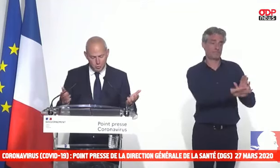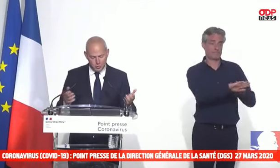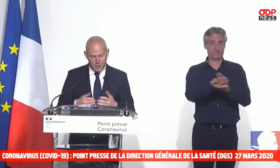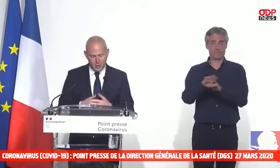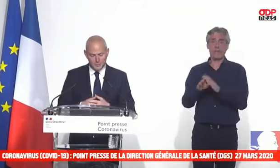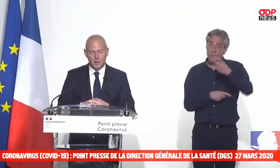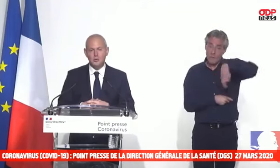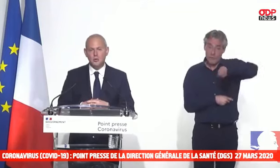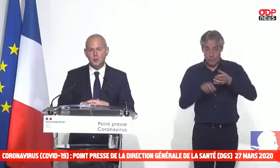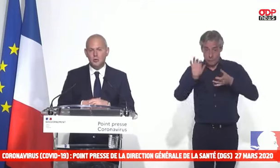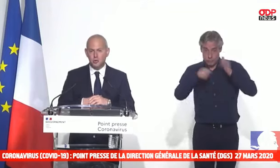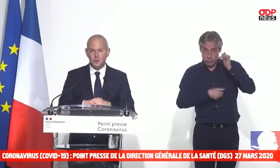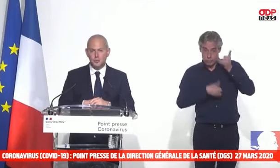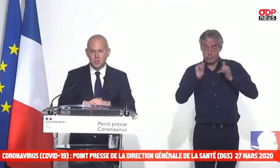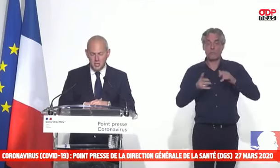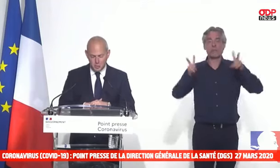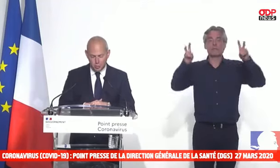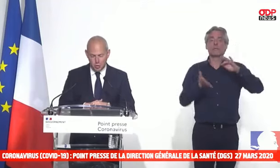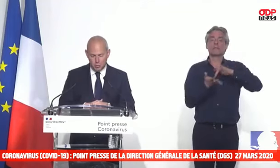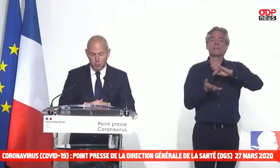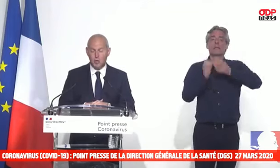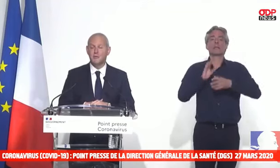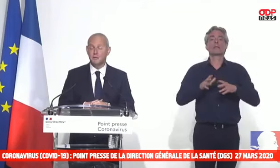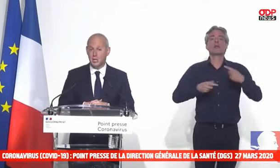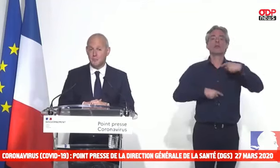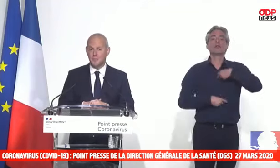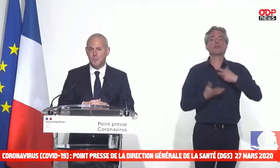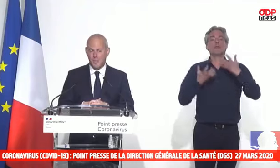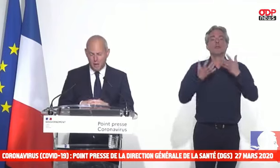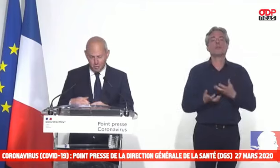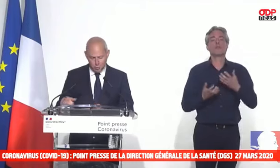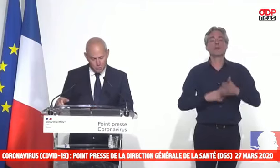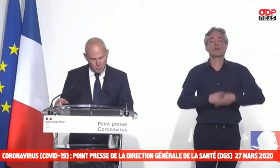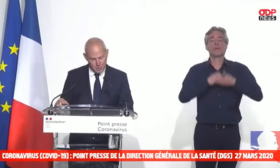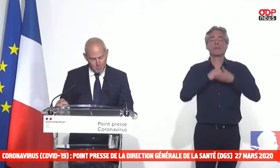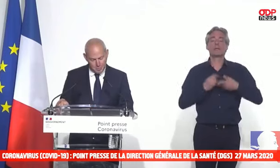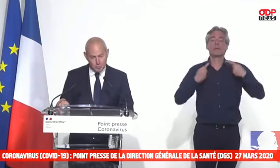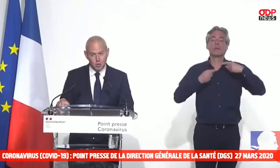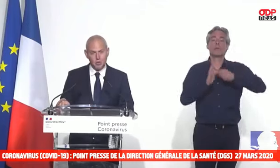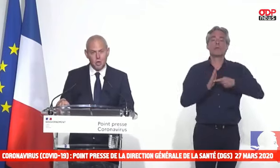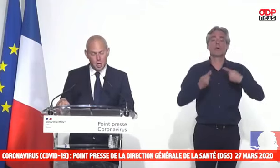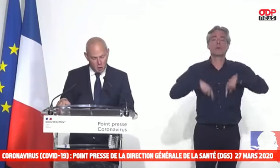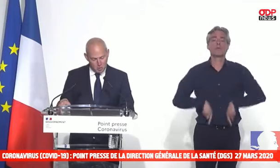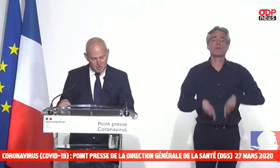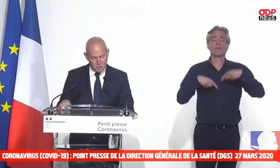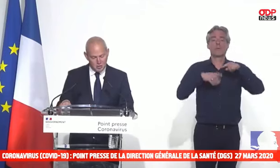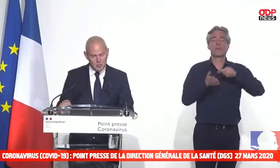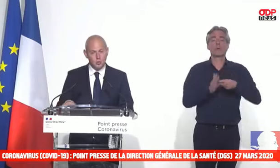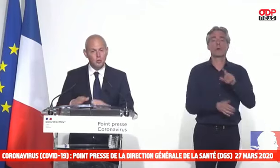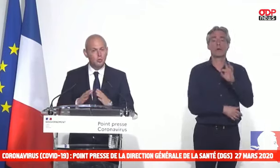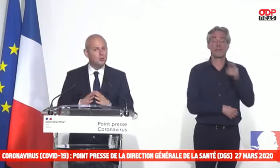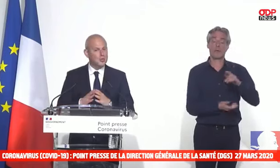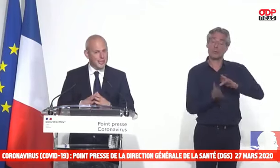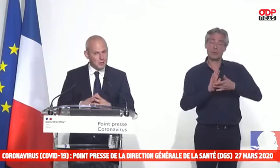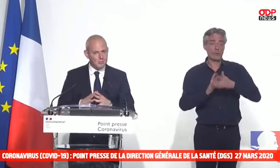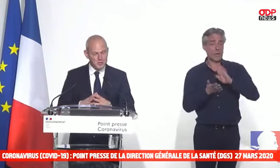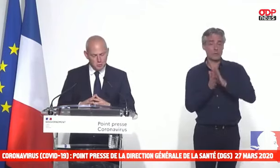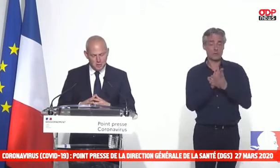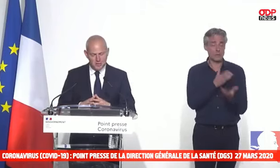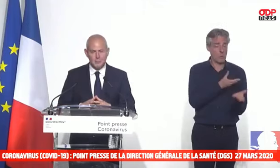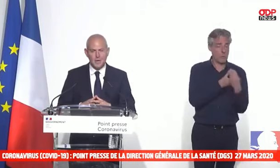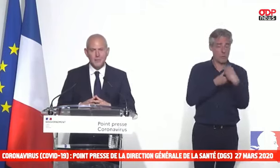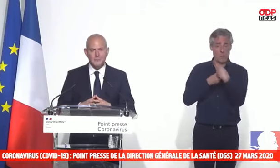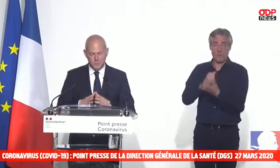tous les volontaires à se rendre sur jeveuxaider.gouv.fr afin de porter main forte aux associations autour de quatre